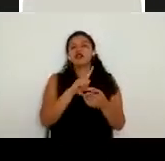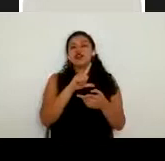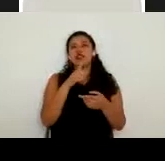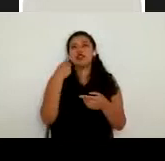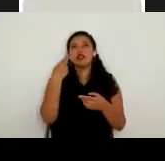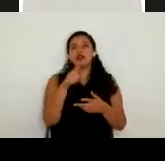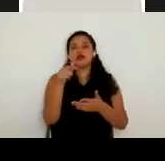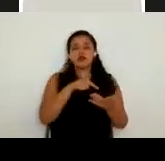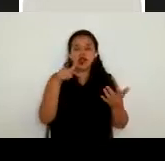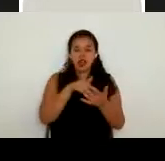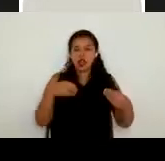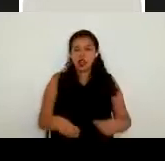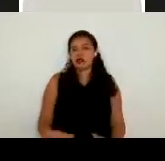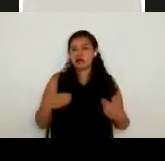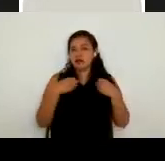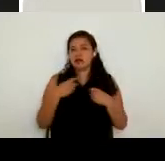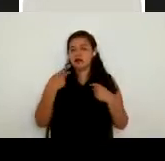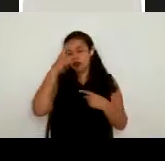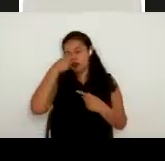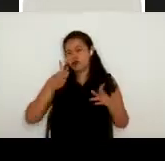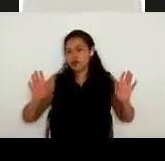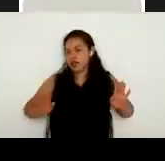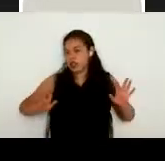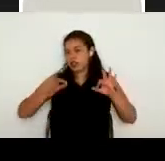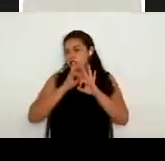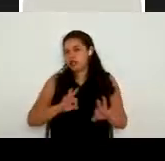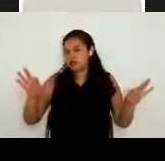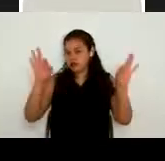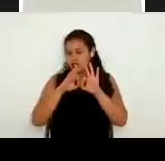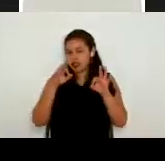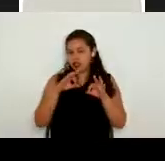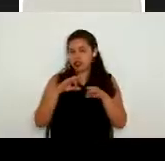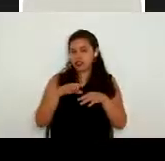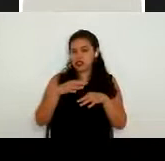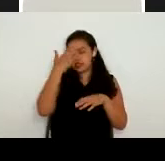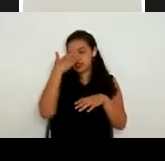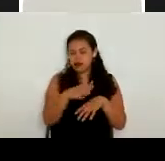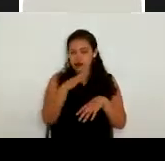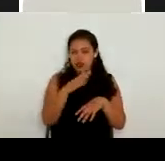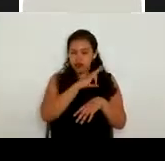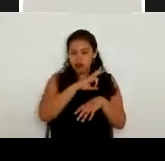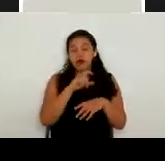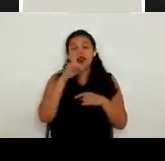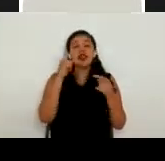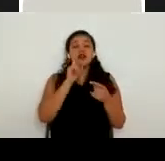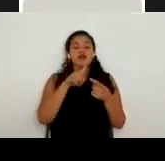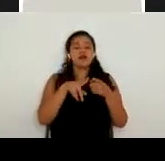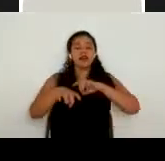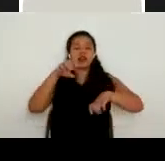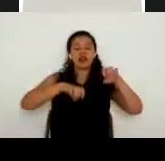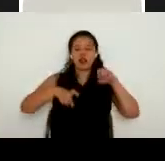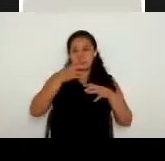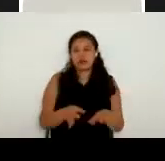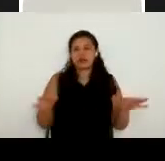de vida de los sujetos así como la edad en el trabajo la permanencia en el trabajo por supuesto